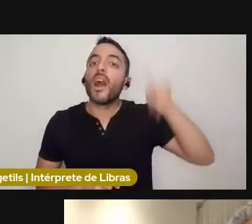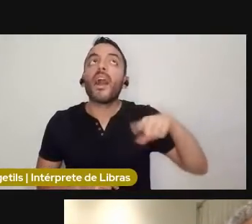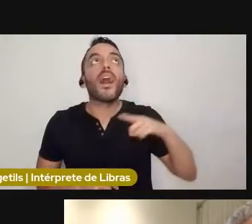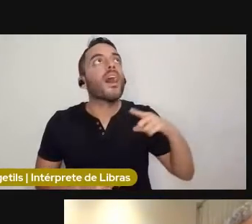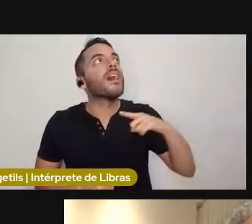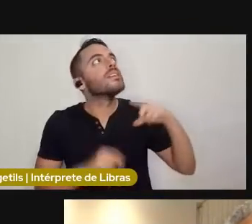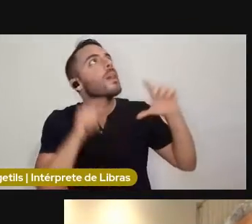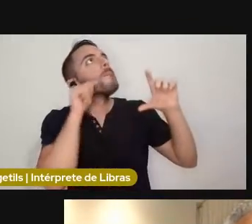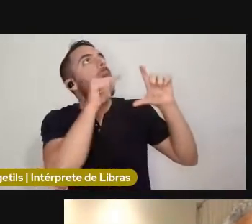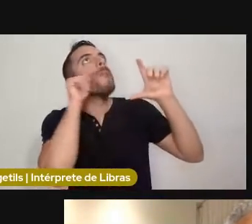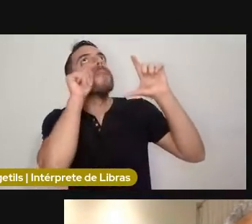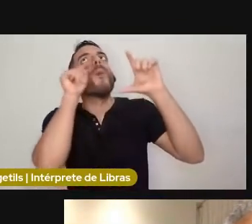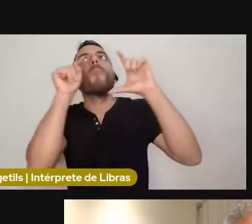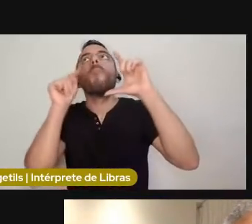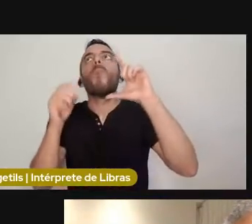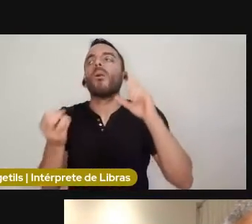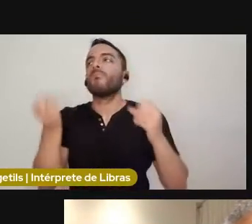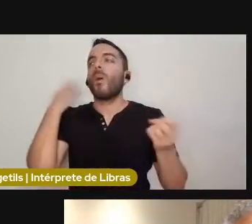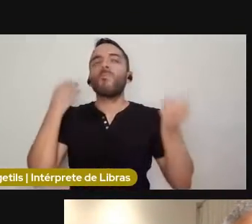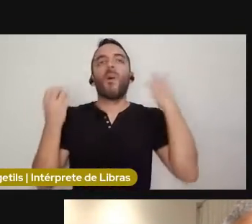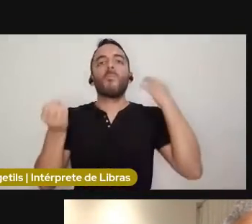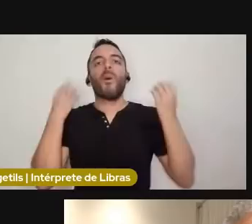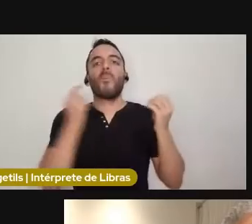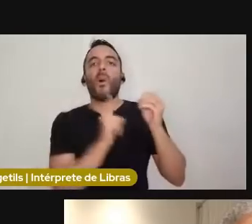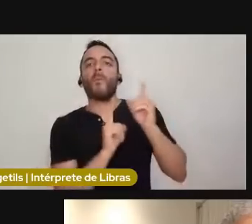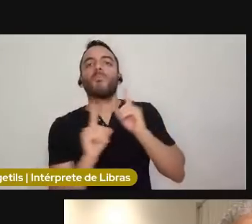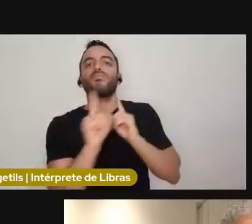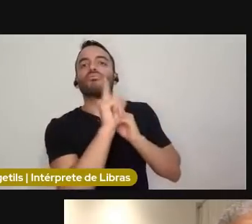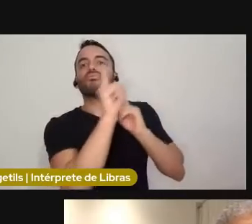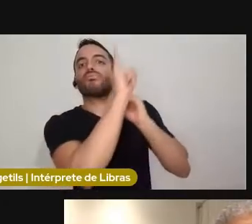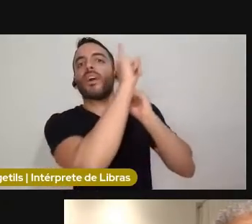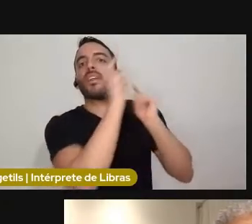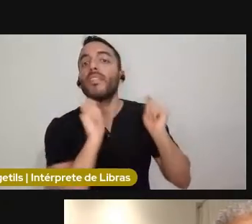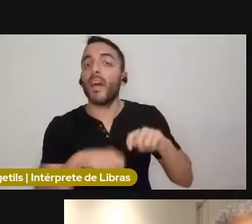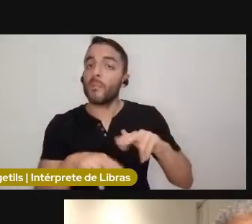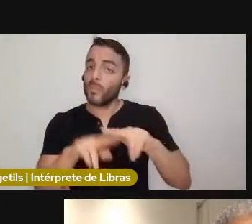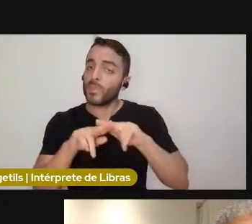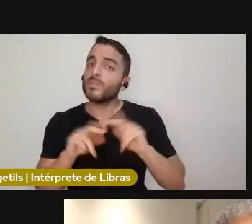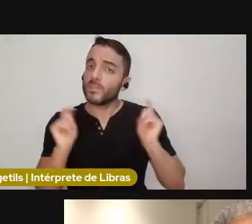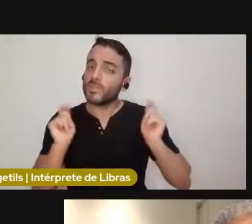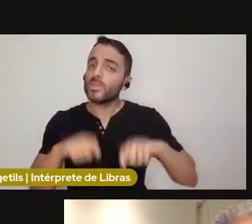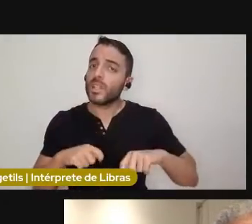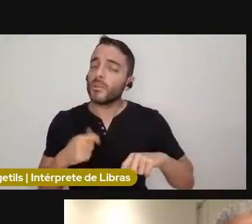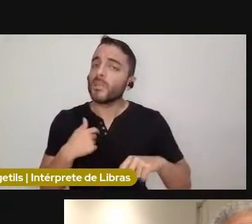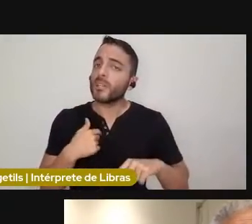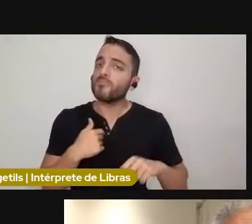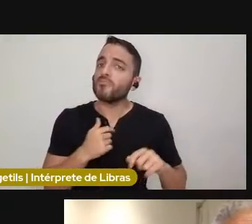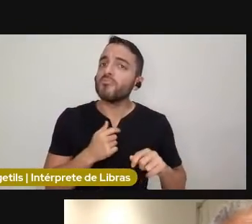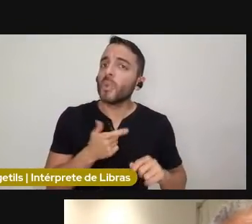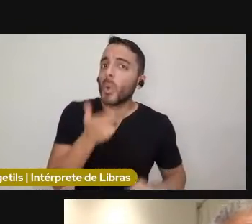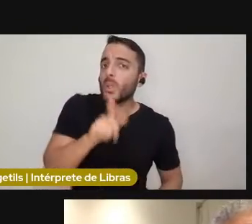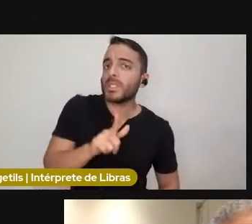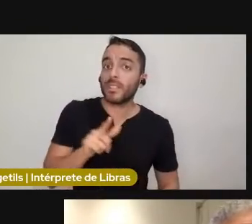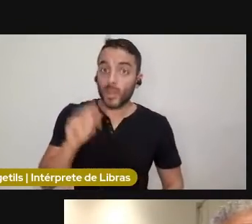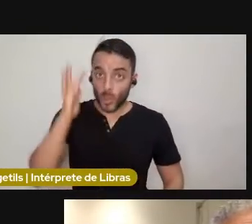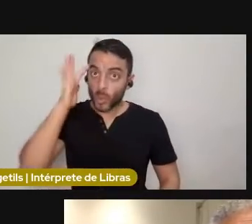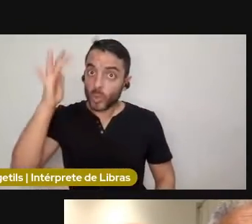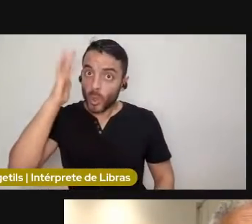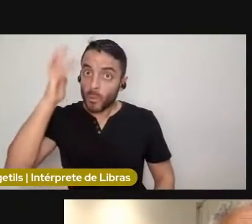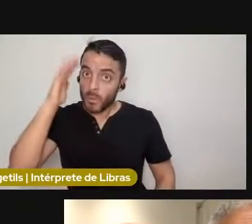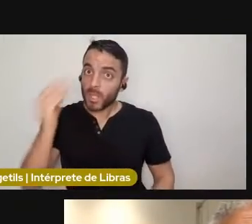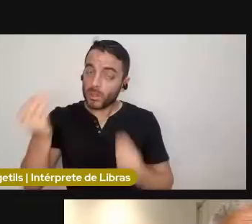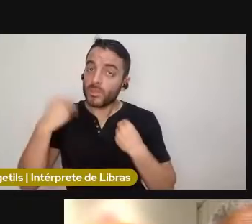dele, e nós vamos. Por isso que a gente tem a possibilidade de seguir. A utopia é isso, é o que nos dá condição de continuar